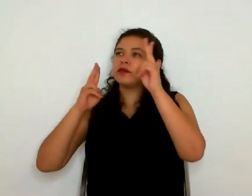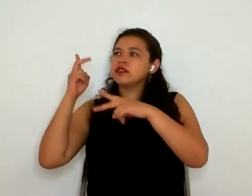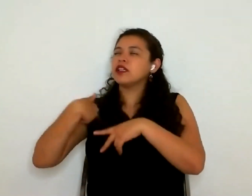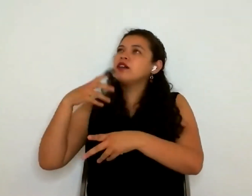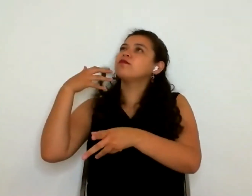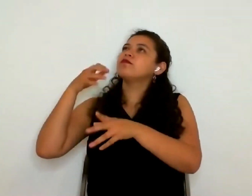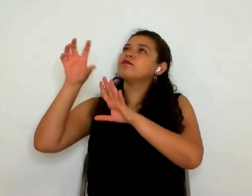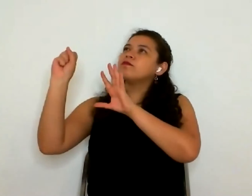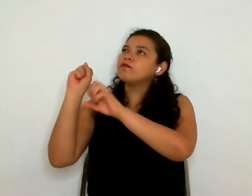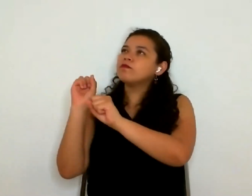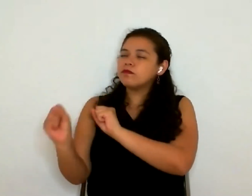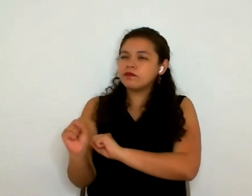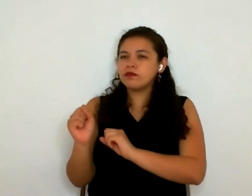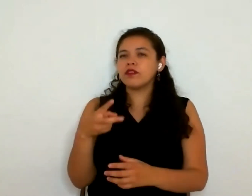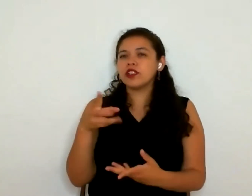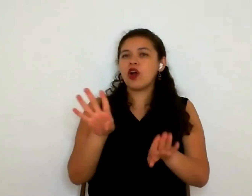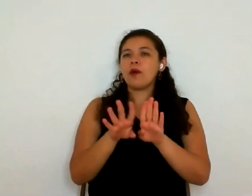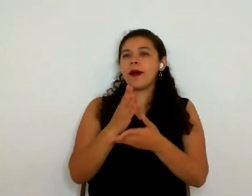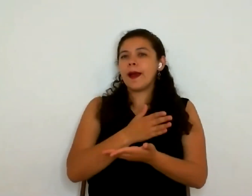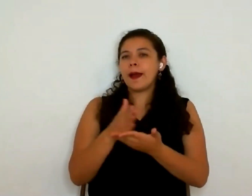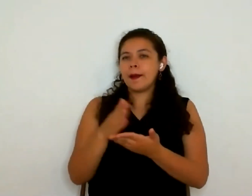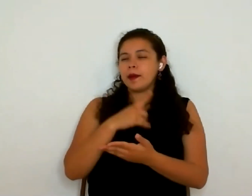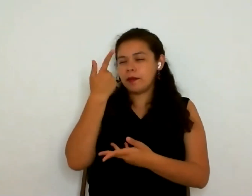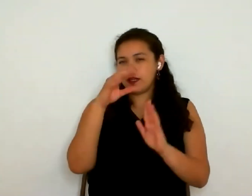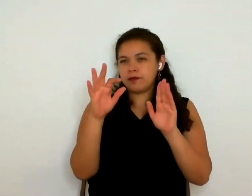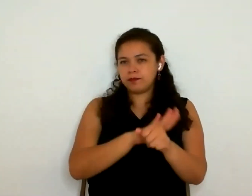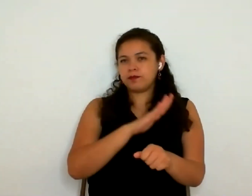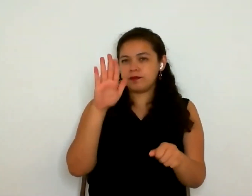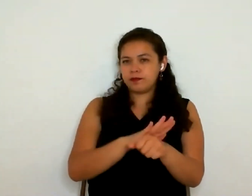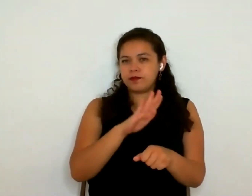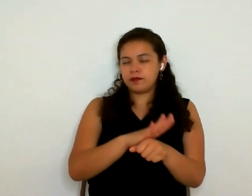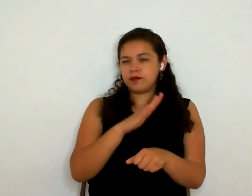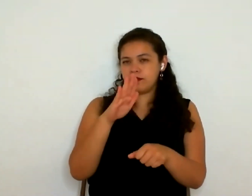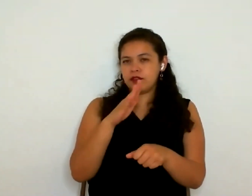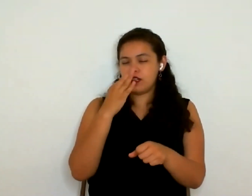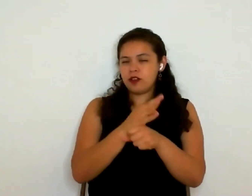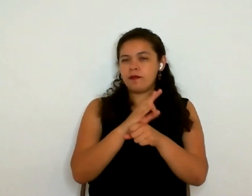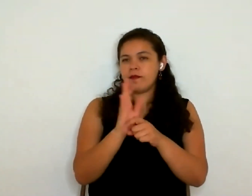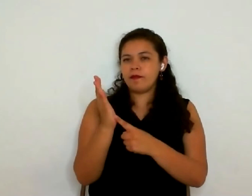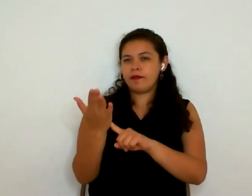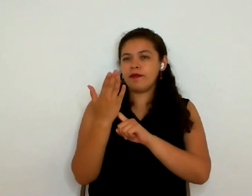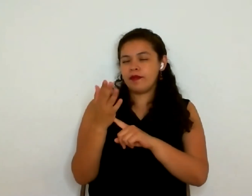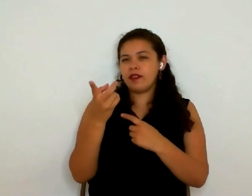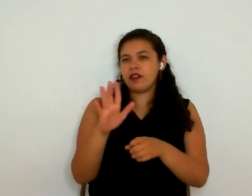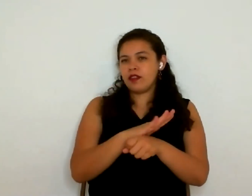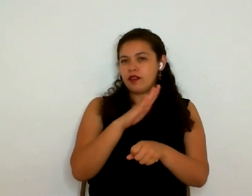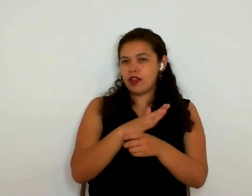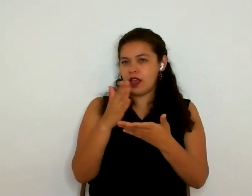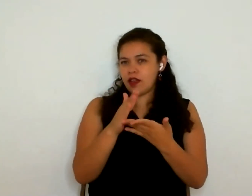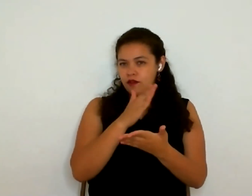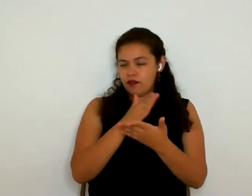entonces sería como adicional verdad todos los puntos a los puntos que usted ahorita nos mostró o de elementos